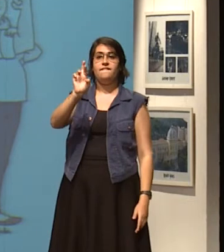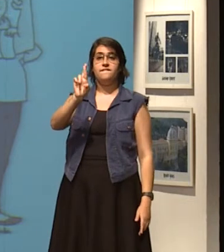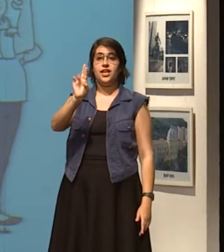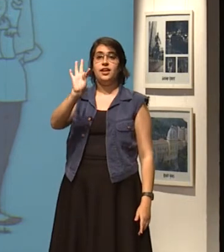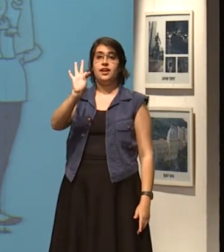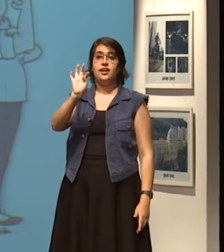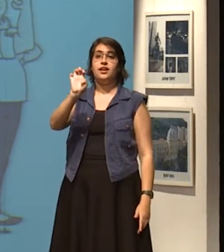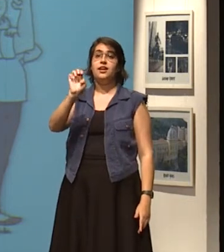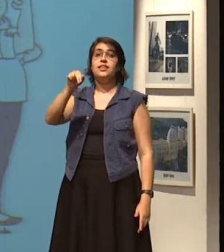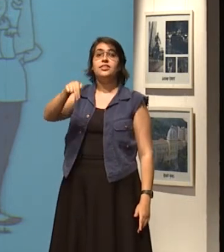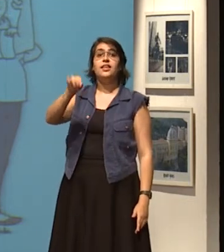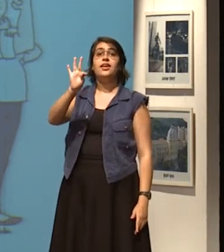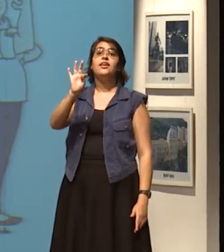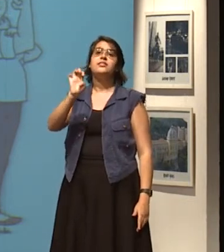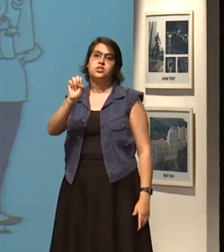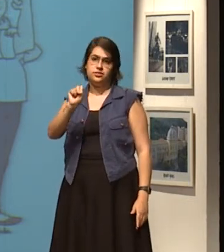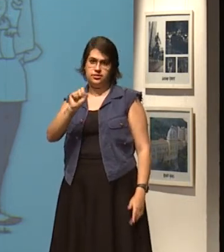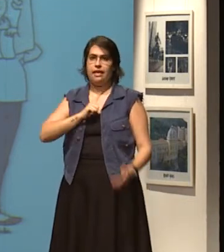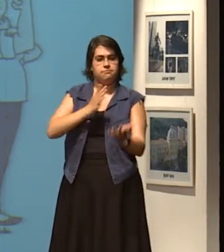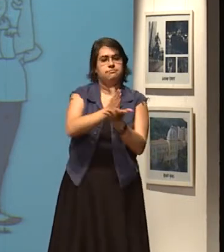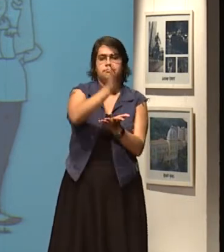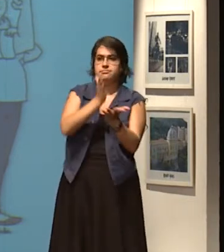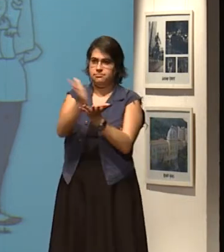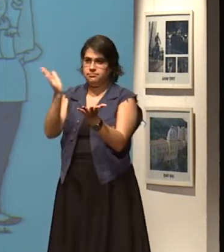o feminismo tem várias vertentes.